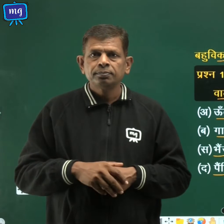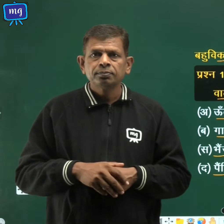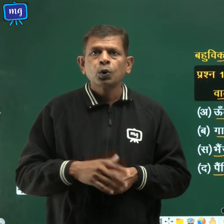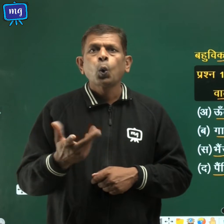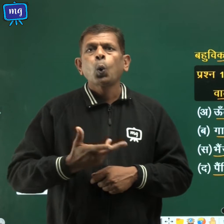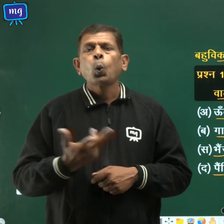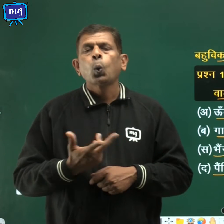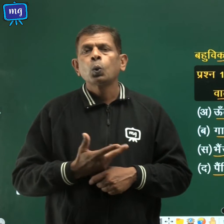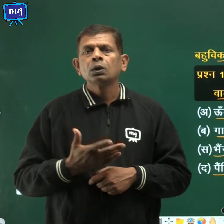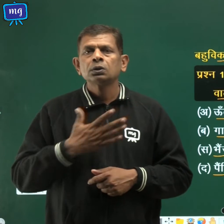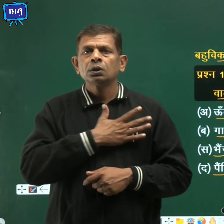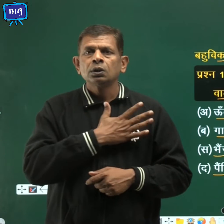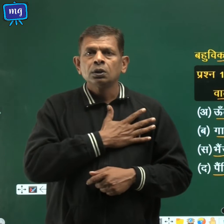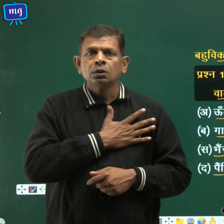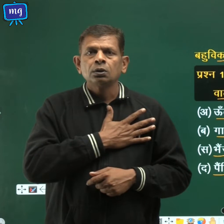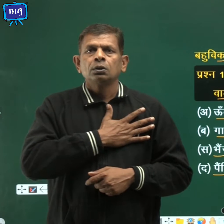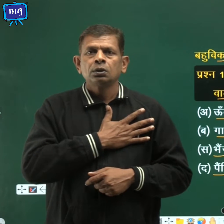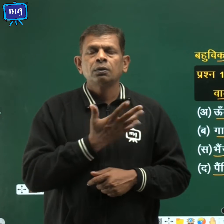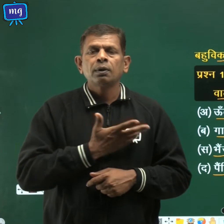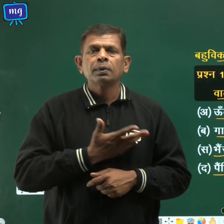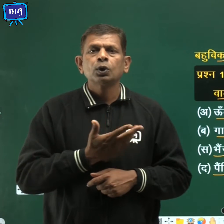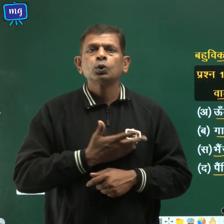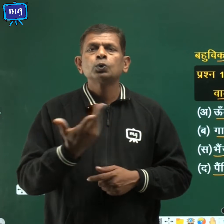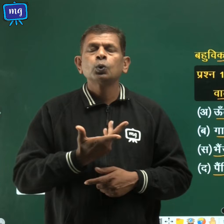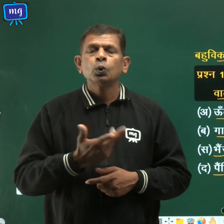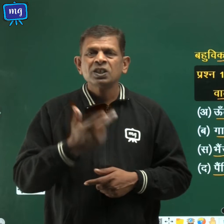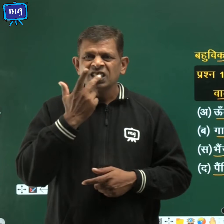कौन सा जीव है बच्चों जो ध्रुवीय क्षेत्र में रहता है?